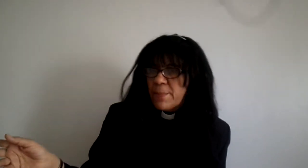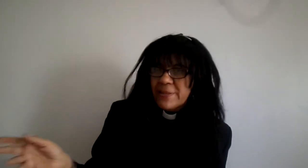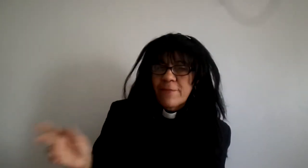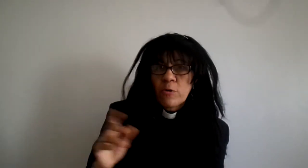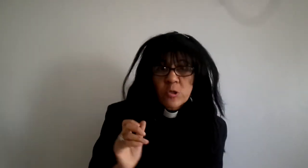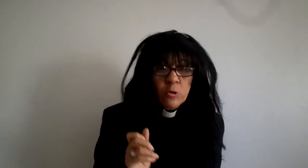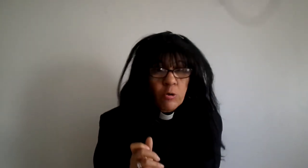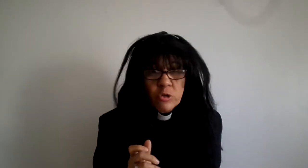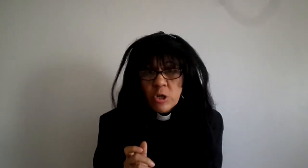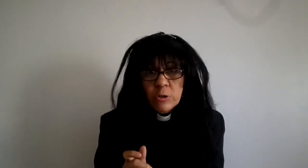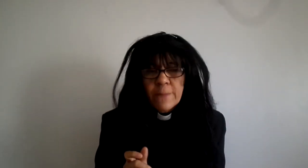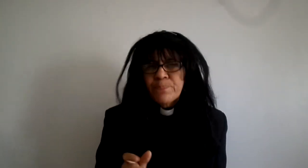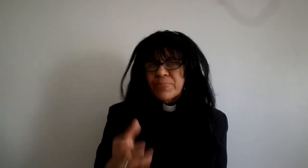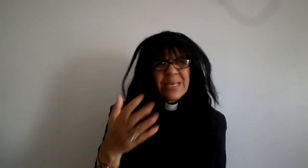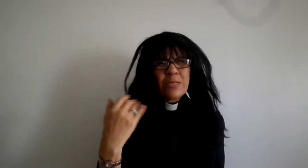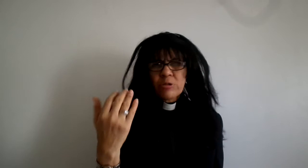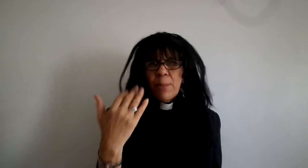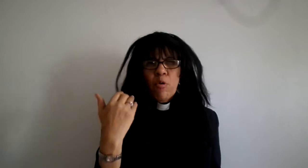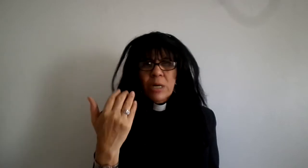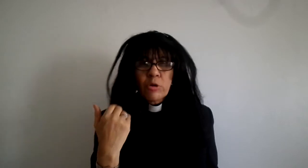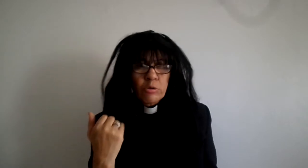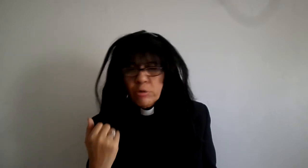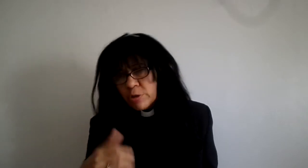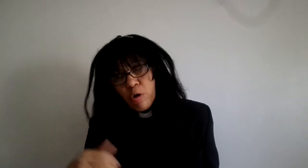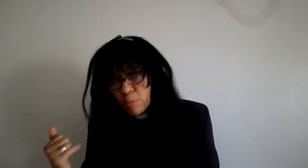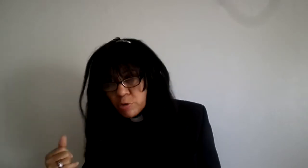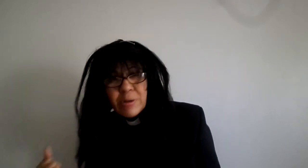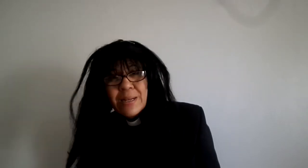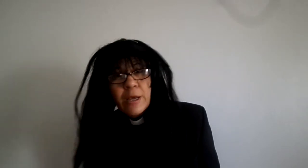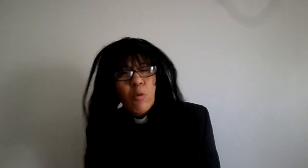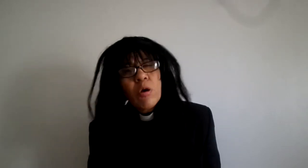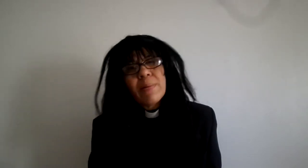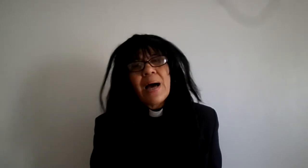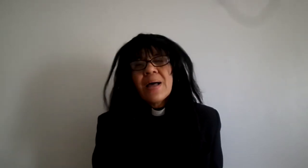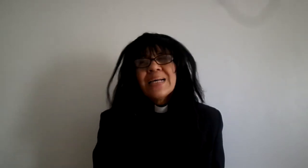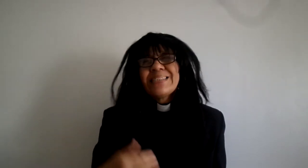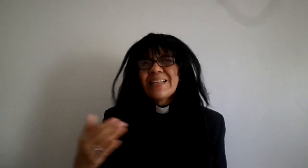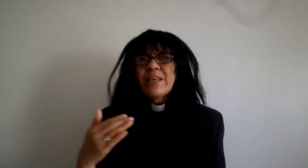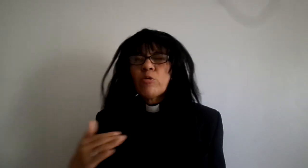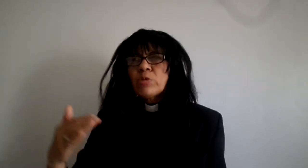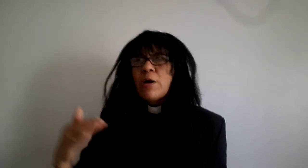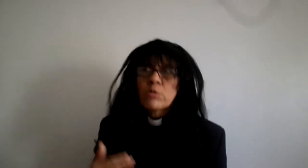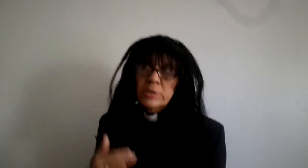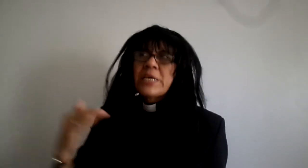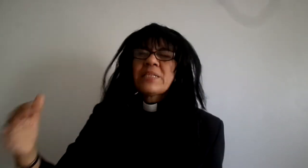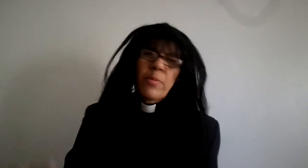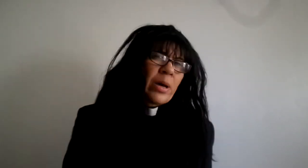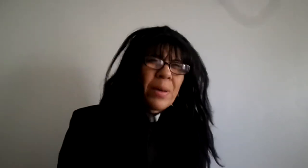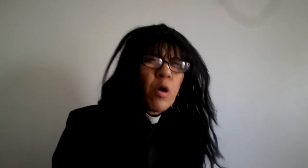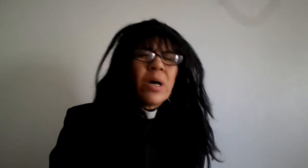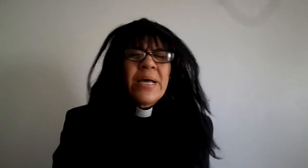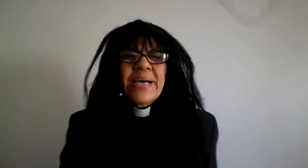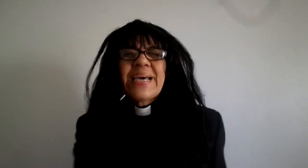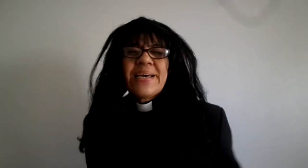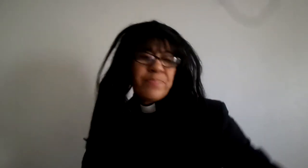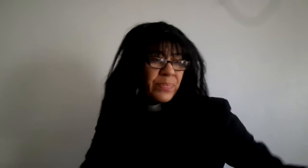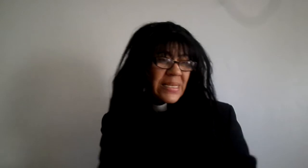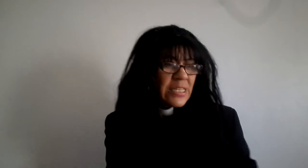matando los unos con los otros y no están buscando el rostro de Dios como Dios quiere que lo busque, ¿verdad? Tiene una contienda porque vemos que si nos